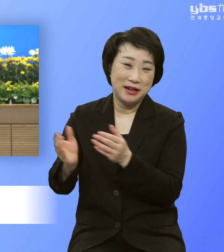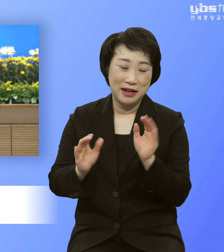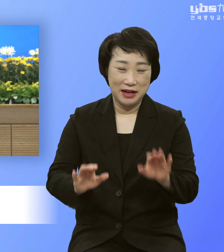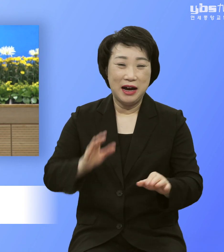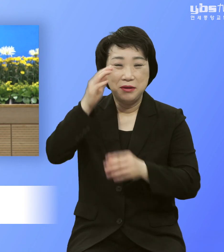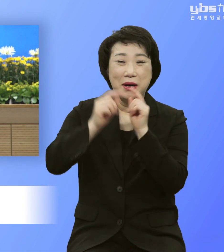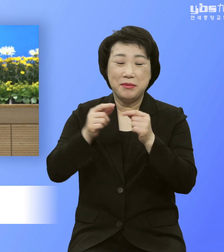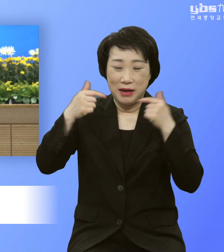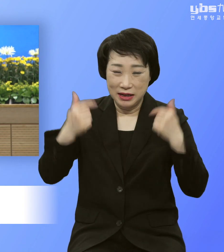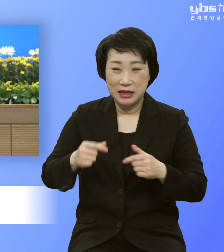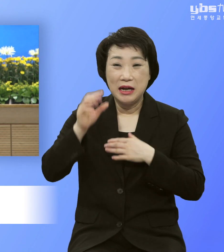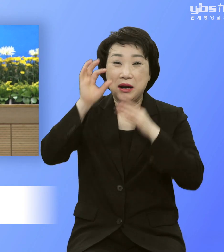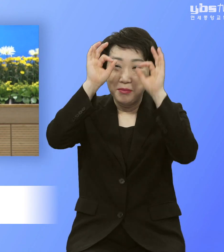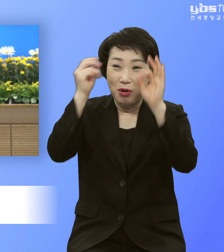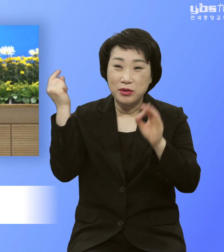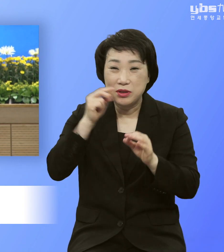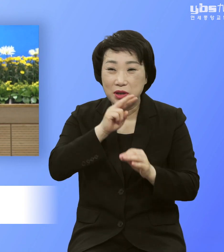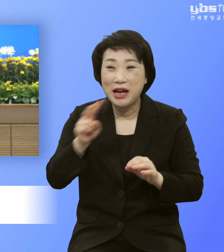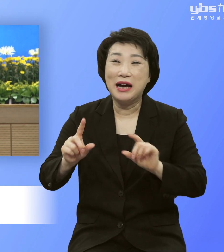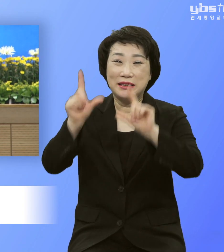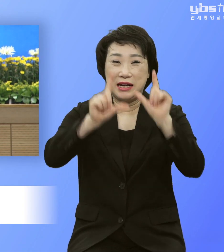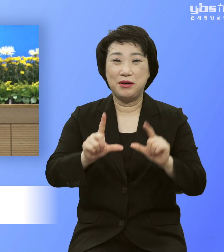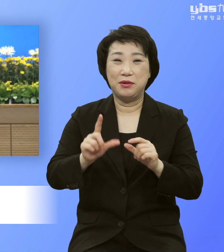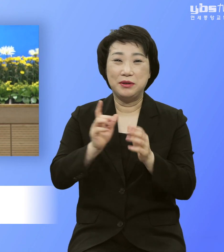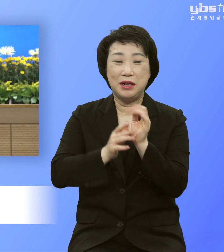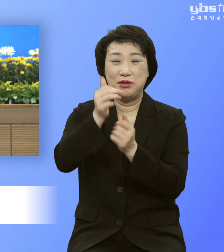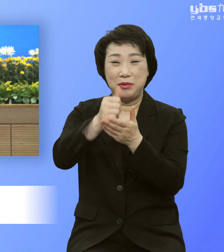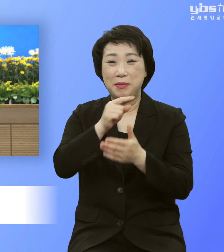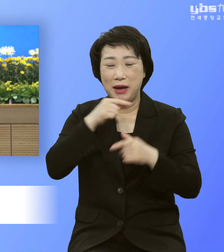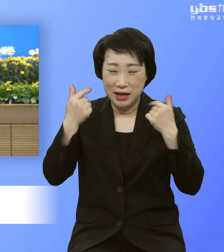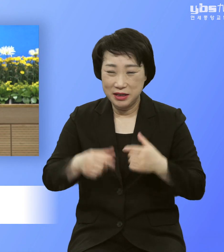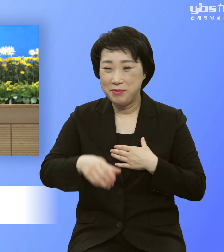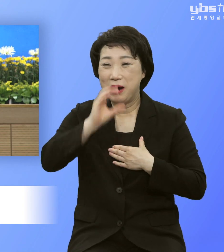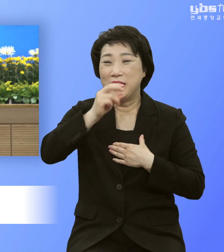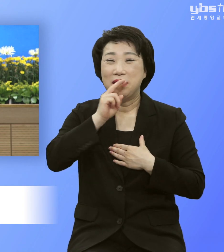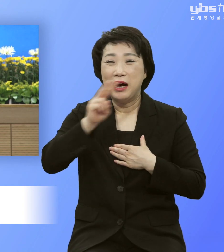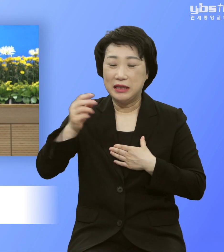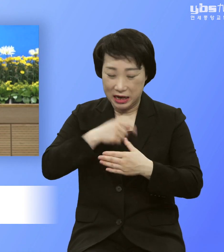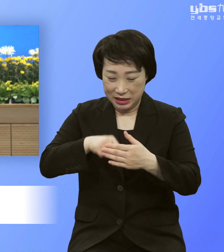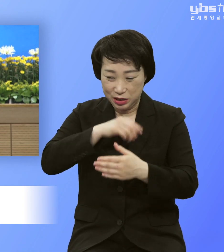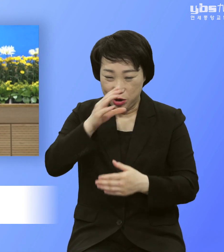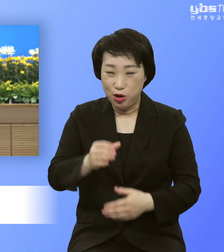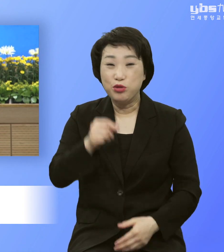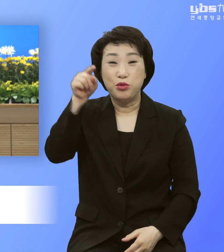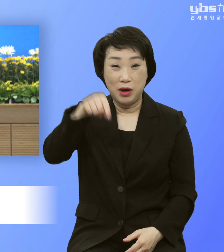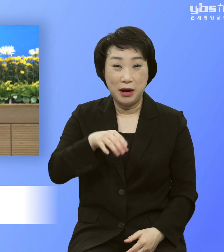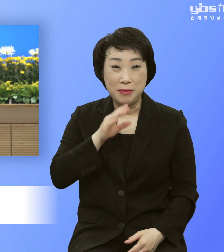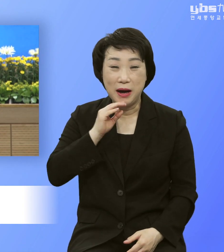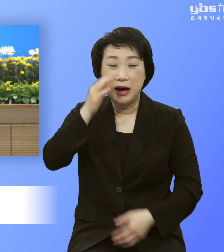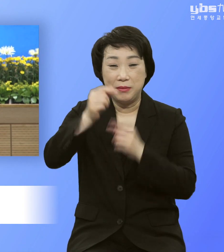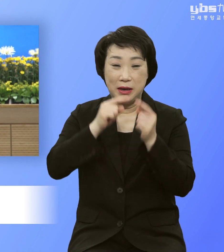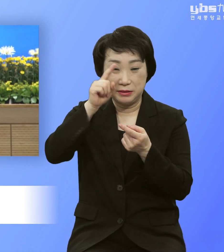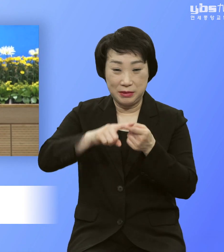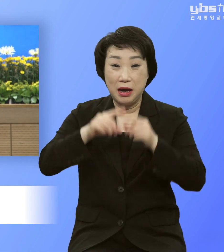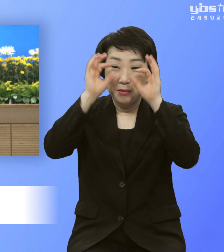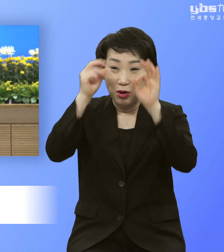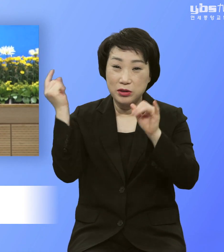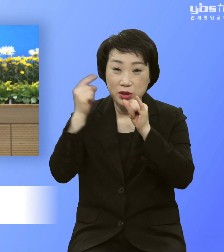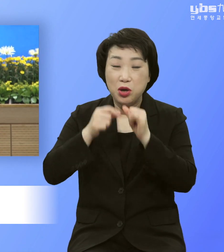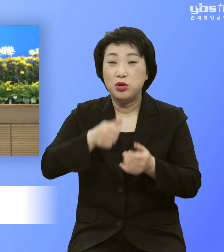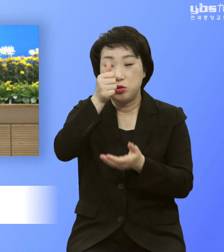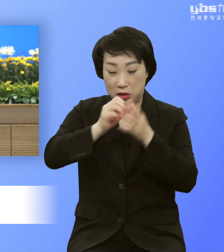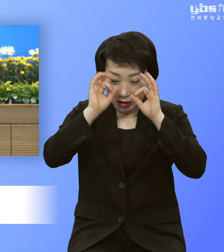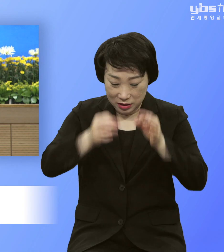살고 예수 피는 항상 마셔야 내 속에 거룩해지고, 그리고 하나님 말씀 듣고 죄를